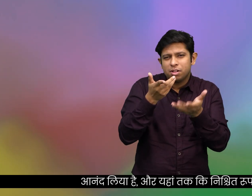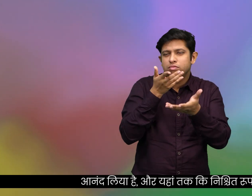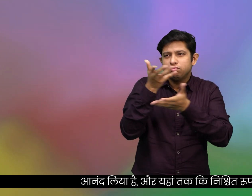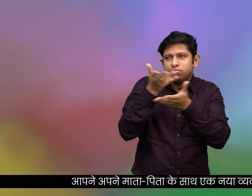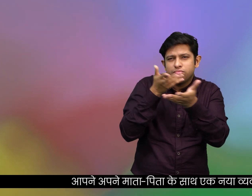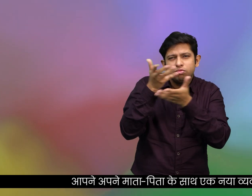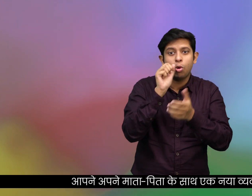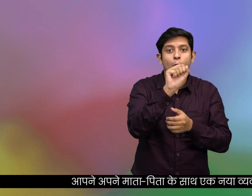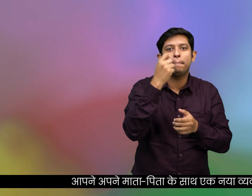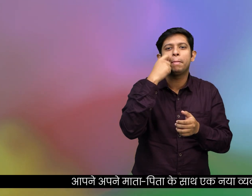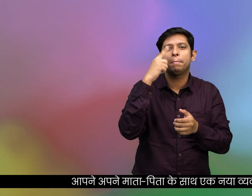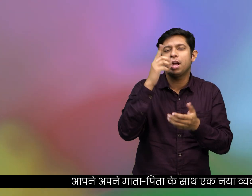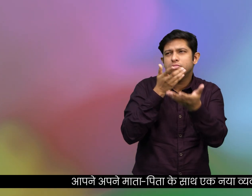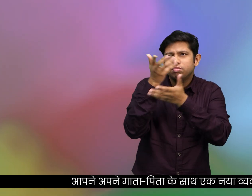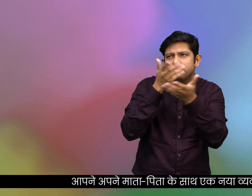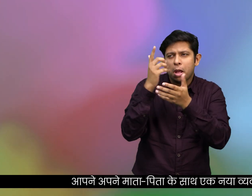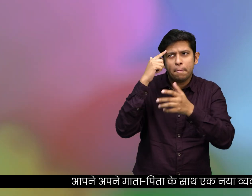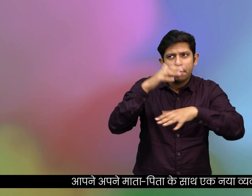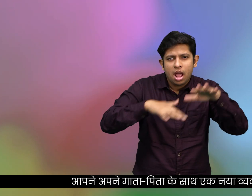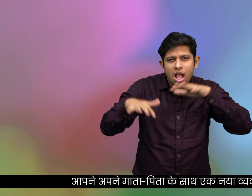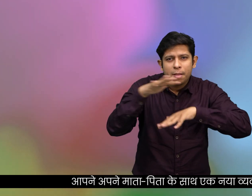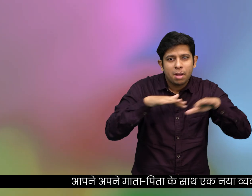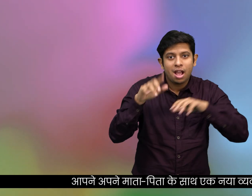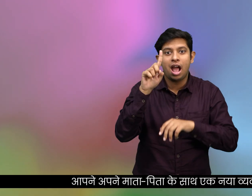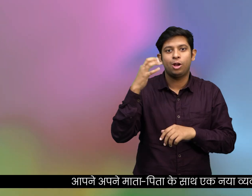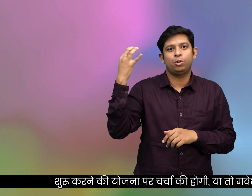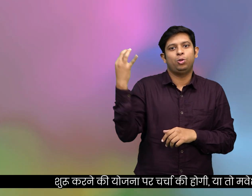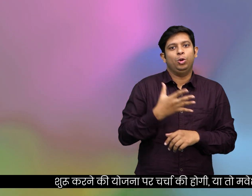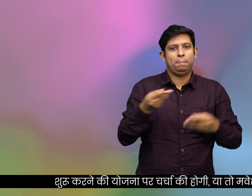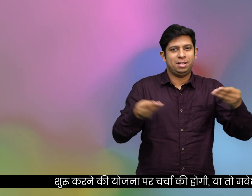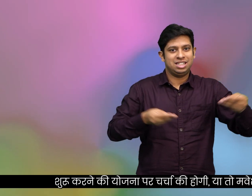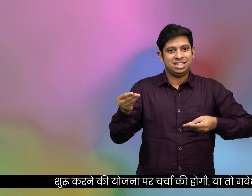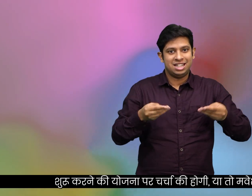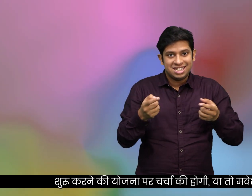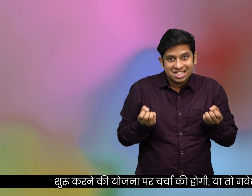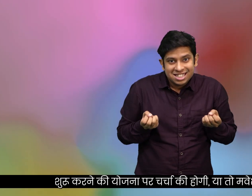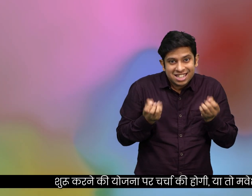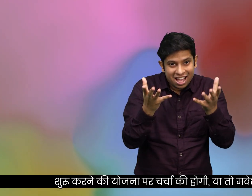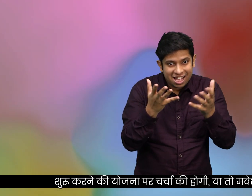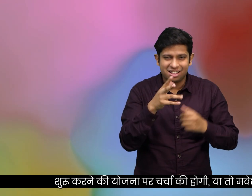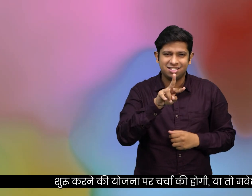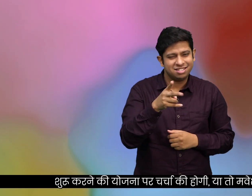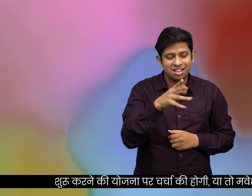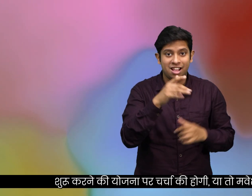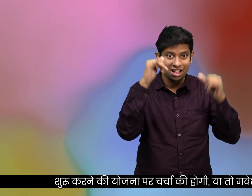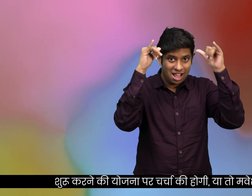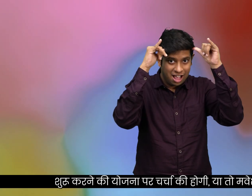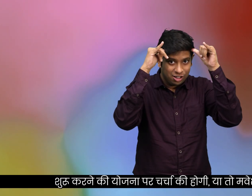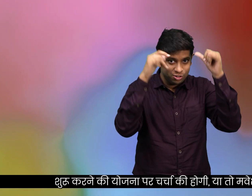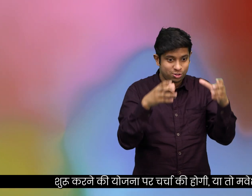से आपने अपने माता-पिता के साथ एक नया व्यवसाय शुरू करने की योजना पर चर्चा की होगी। या तो